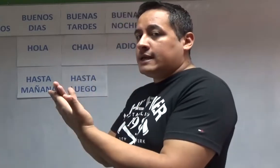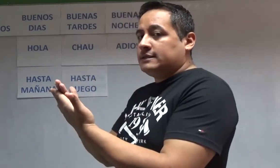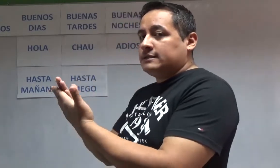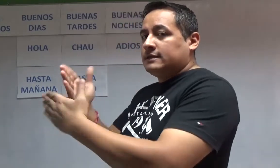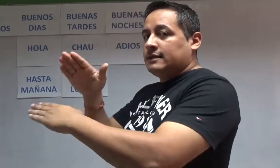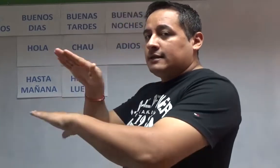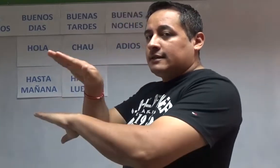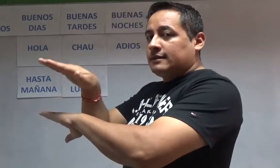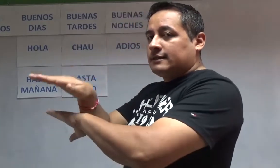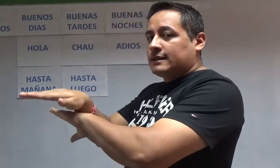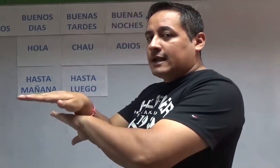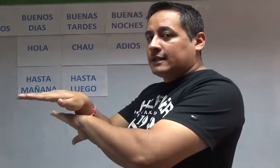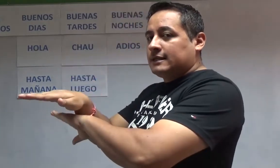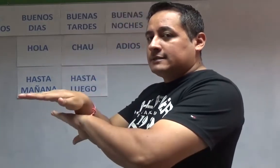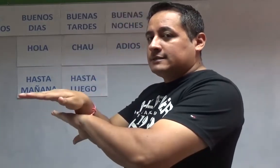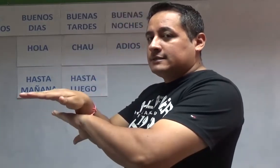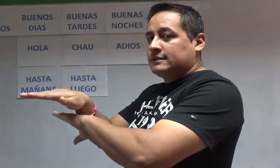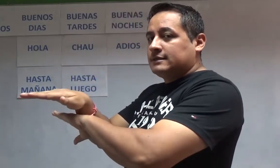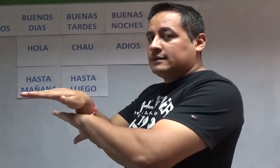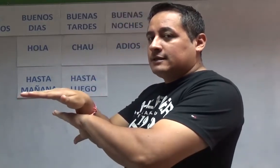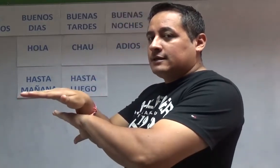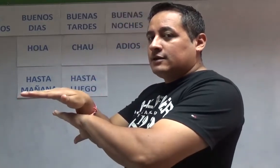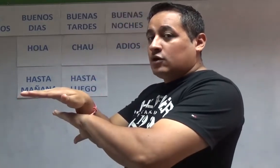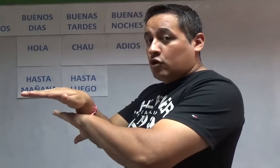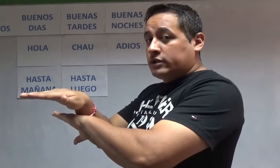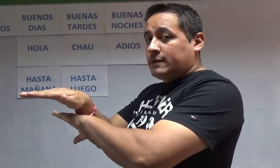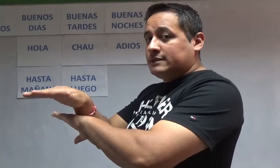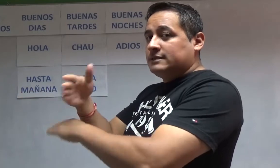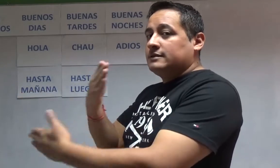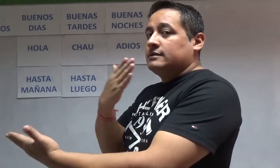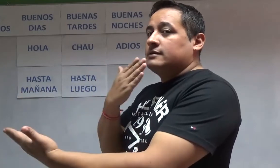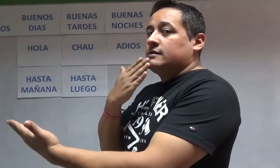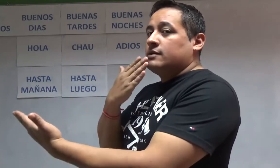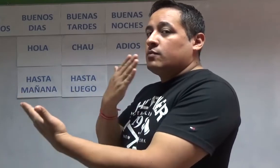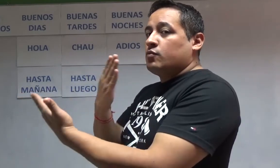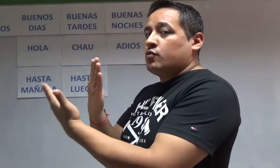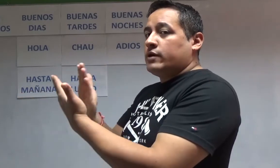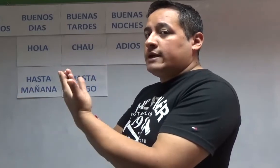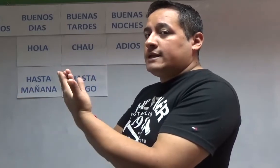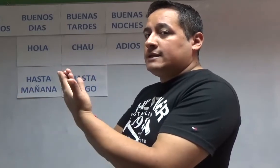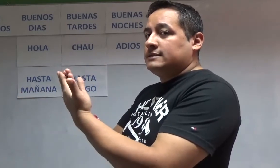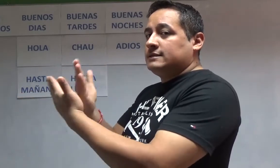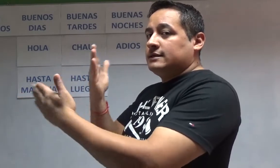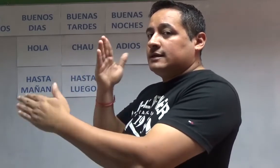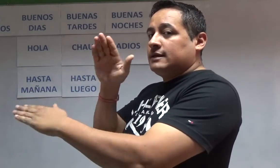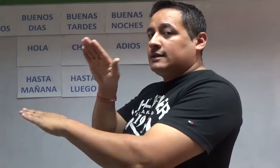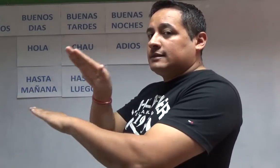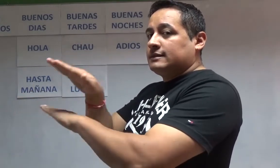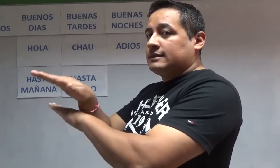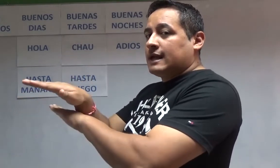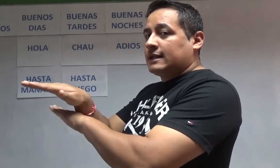Buenas tardes. Otra vez, buenas